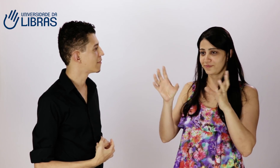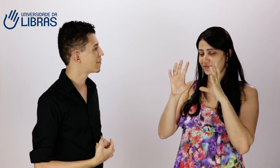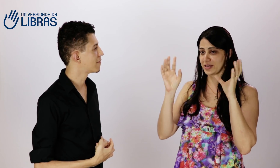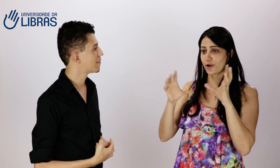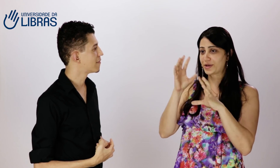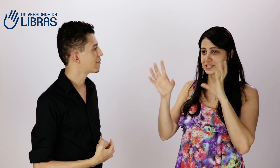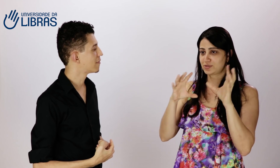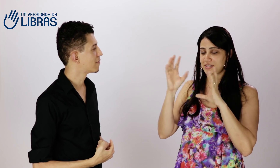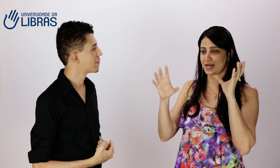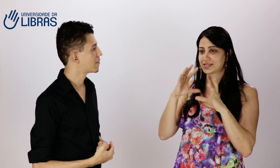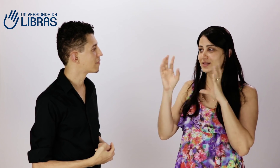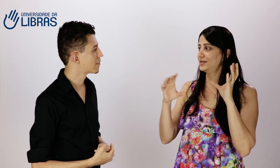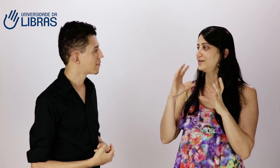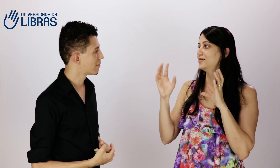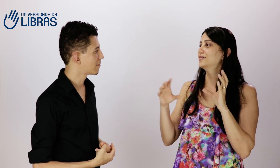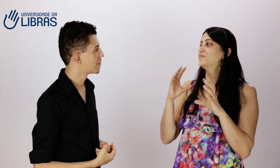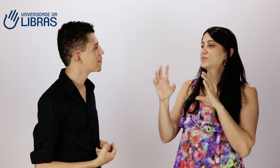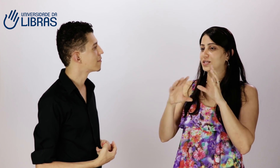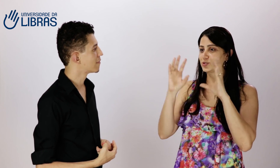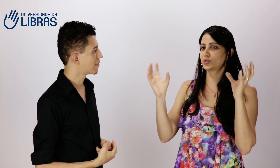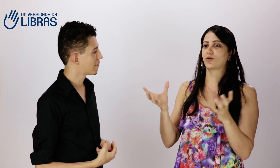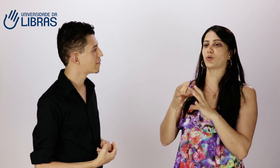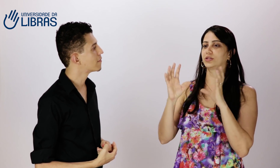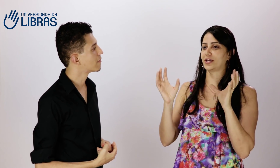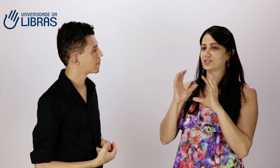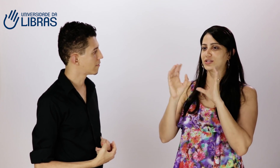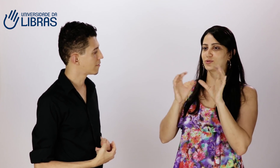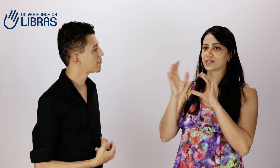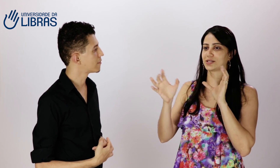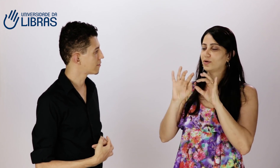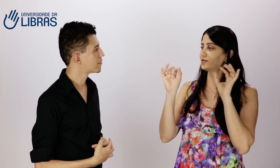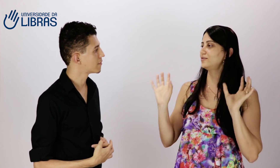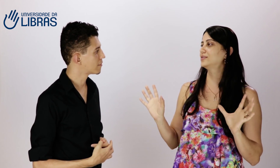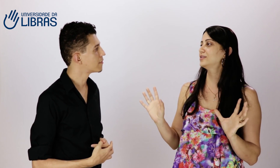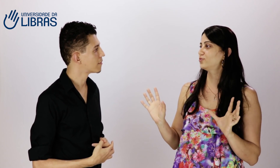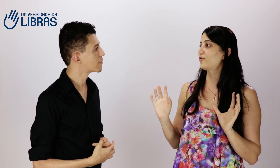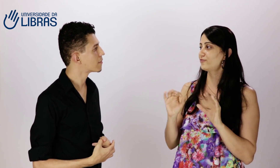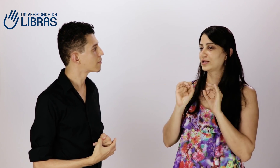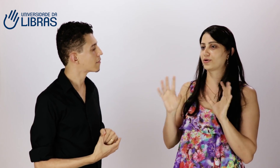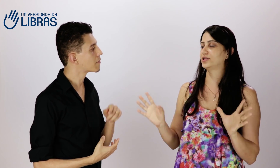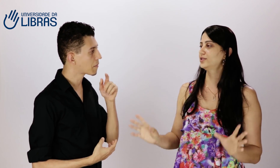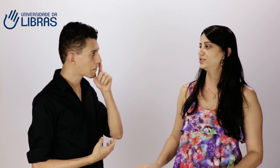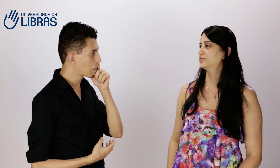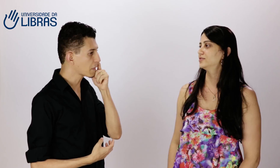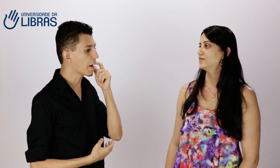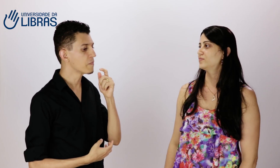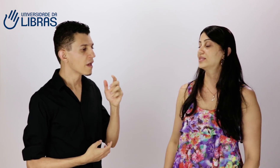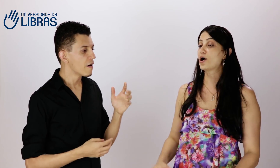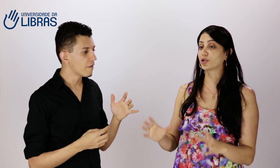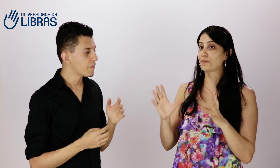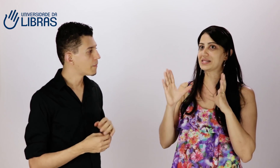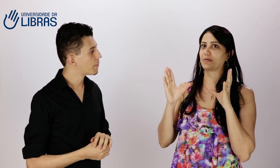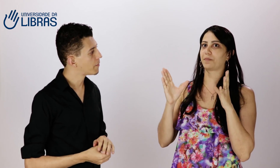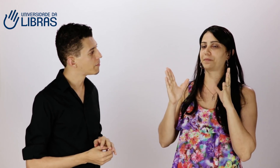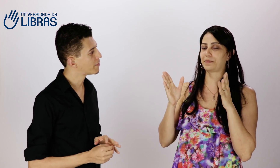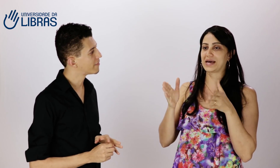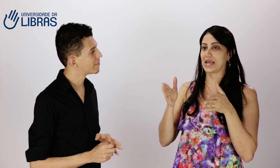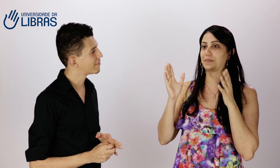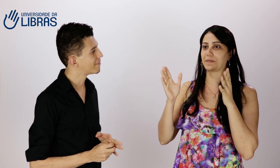e reconheci os sinais ali e juntei o contexto, a situação e entendi, falei o que entendi. Tá. Na hora eu não parei pra